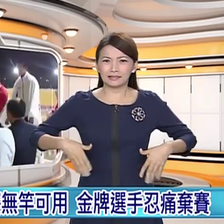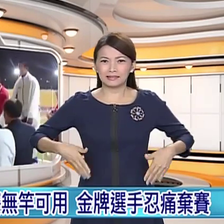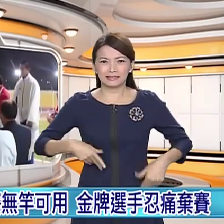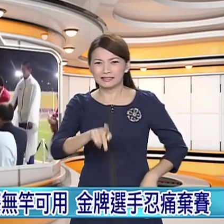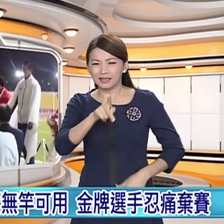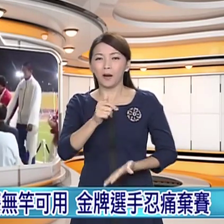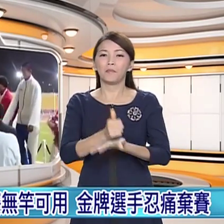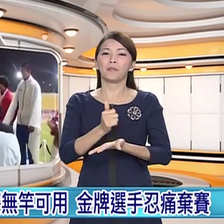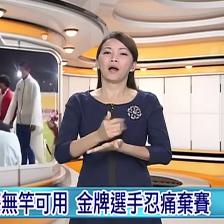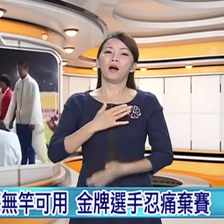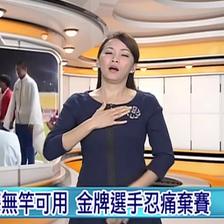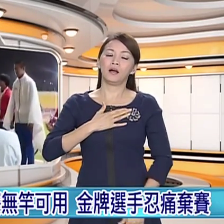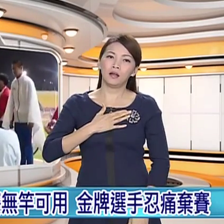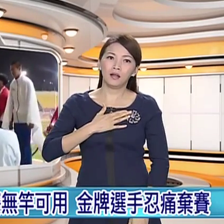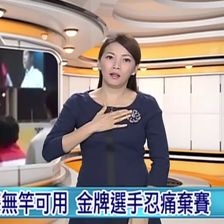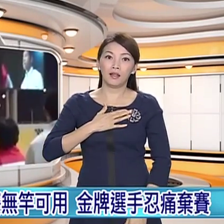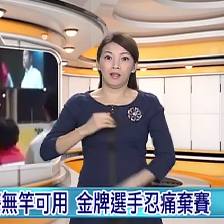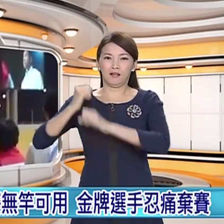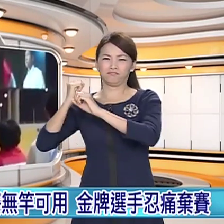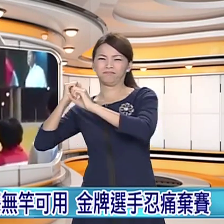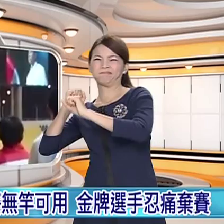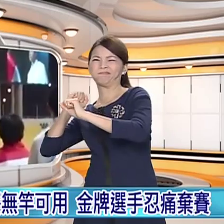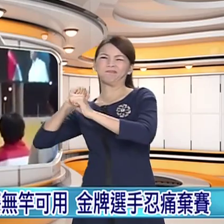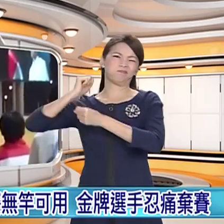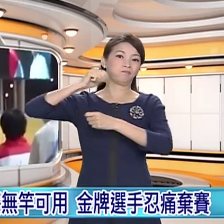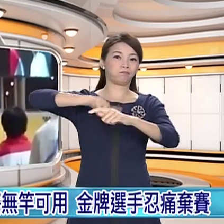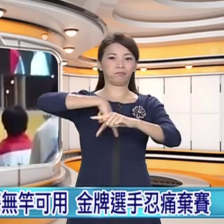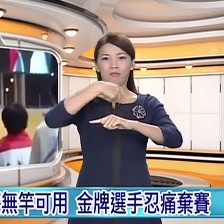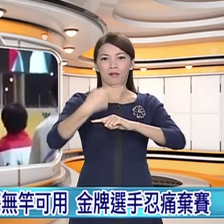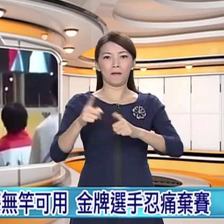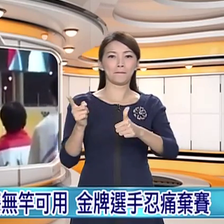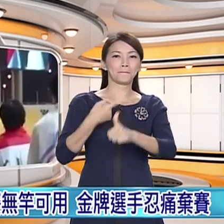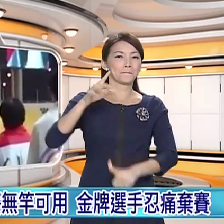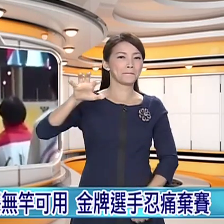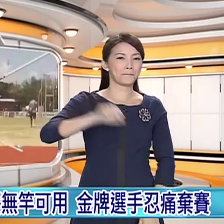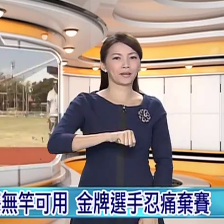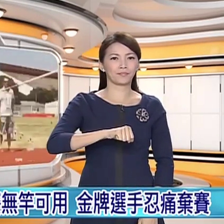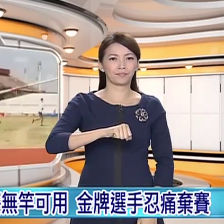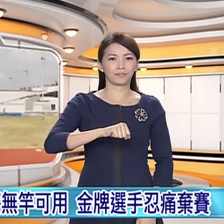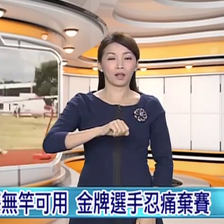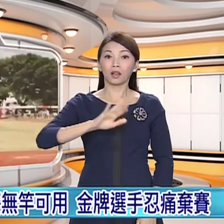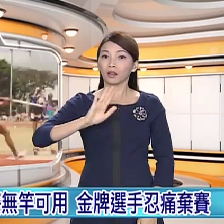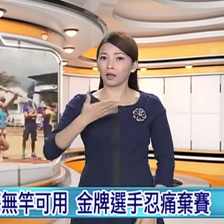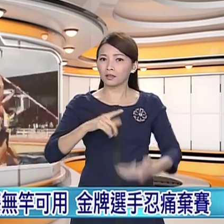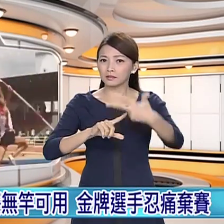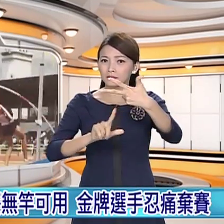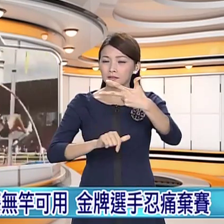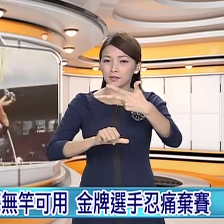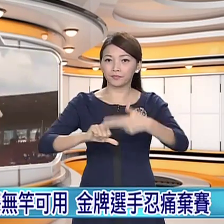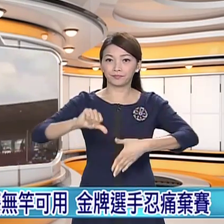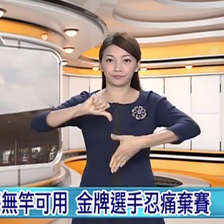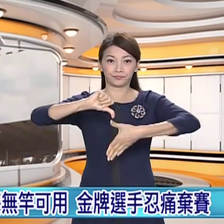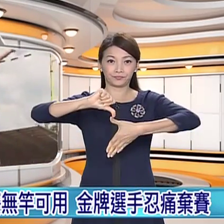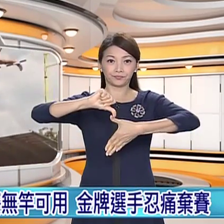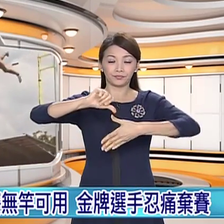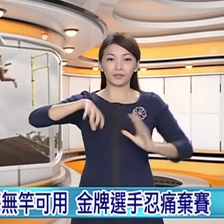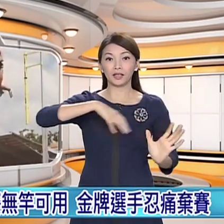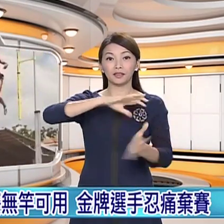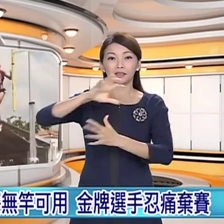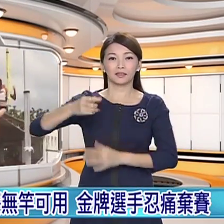时借到了杆子，为台湾夺下了金牌。不过在这个月，他参加南美洲的世